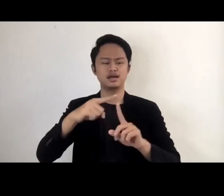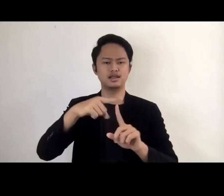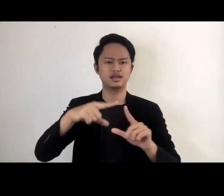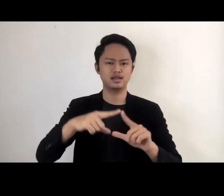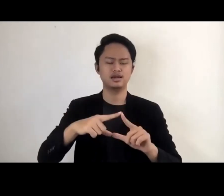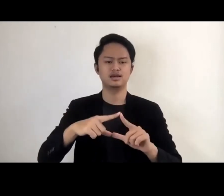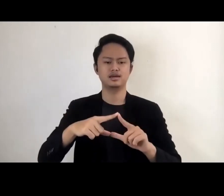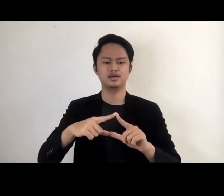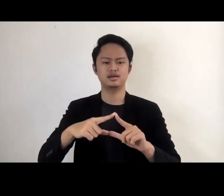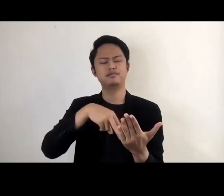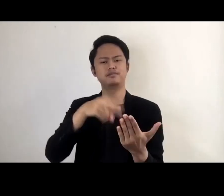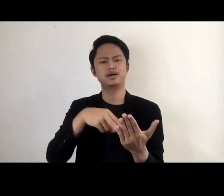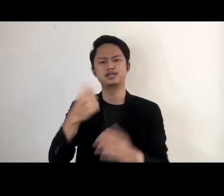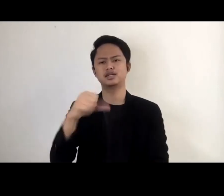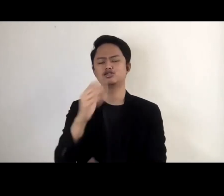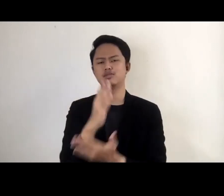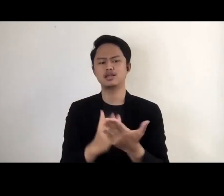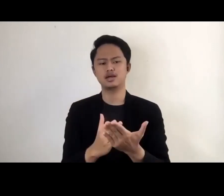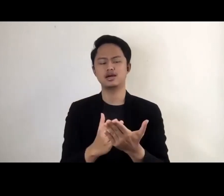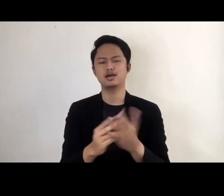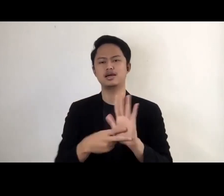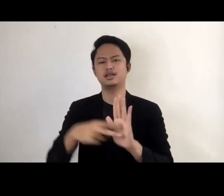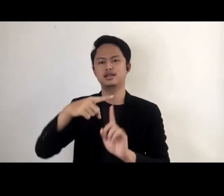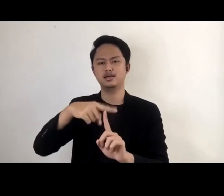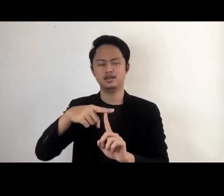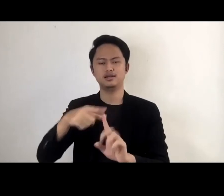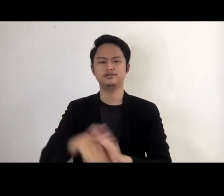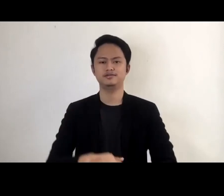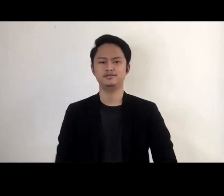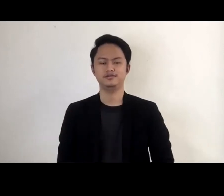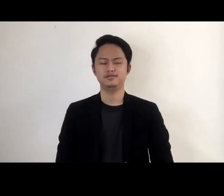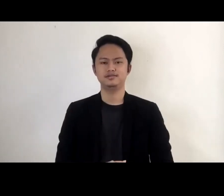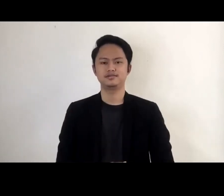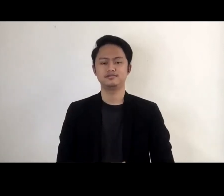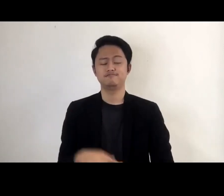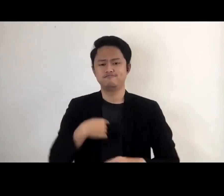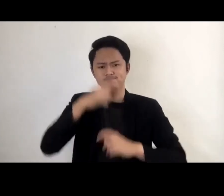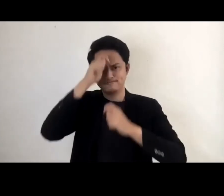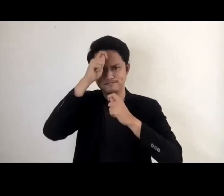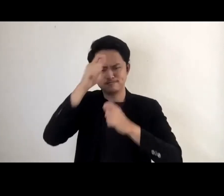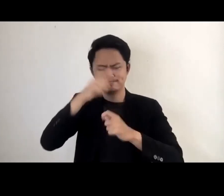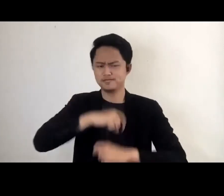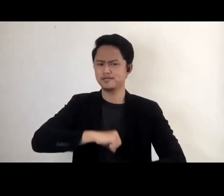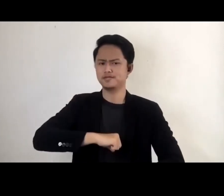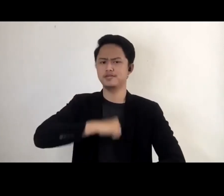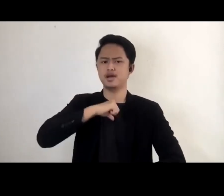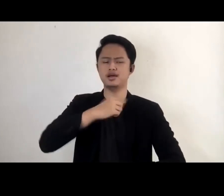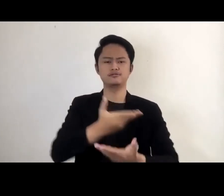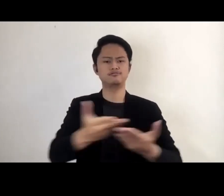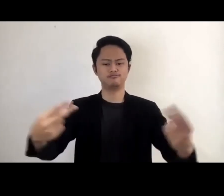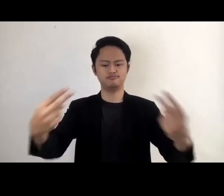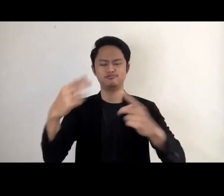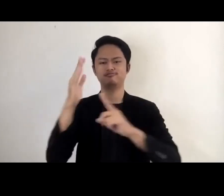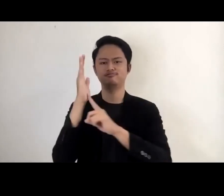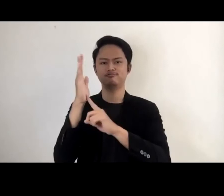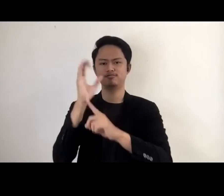Pendukung, Pojok Baca Kabupaten Sumba Tengah, Provinsi Nusa Tenggara Timur. Yang saya hormati, saya banggakan para peserta webinar pada